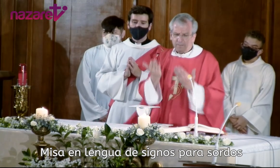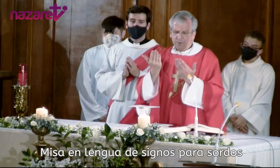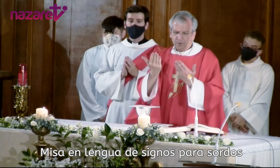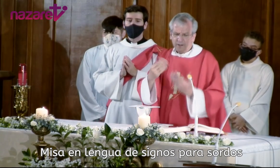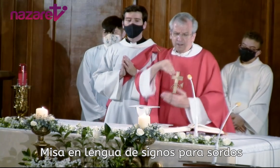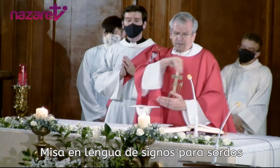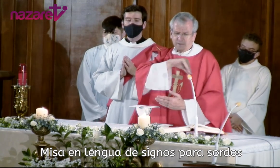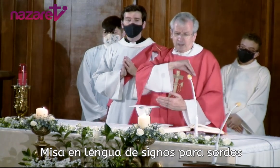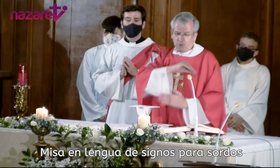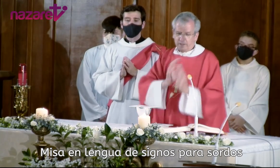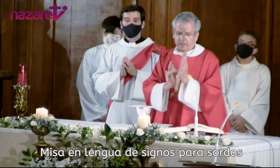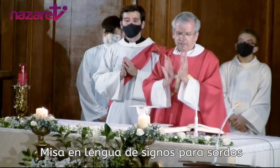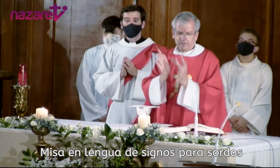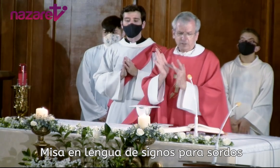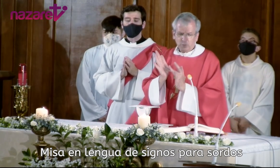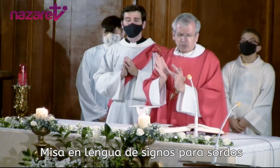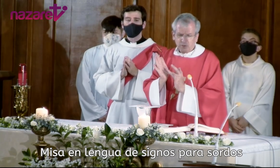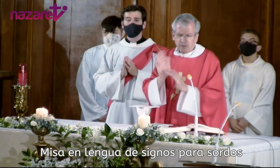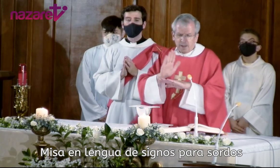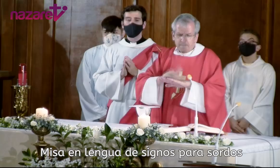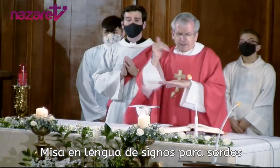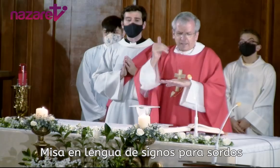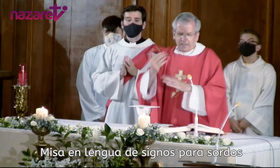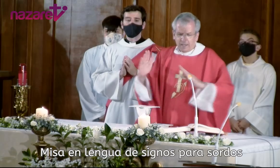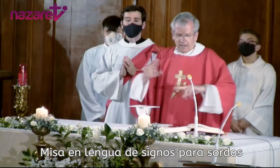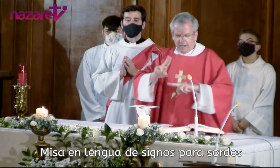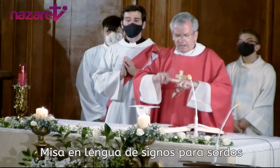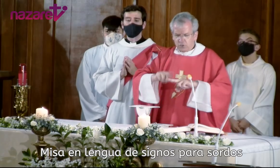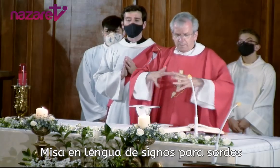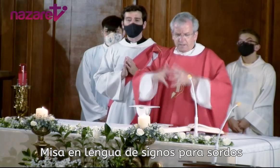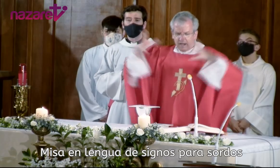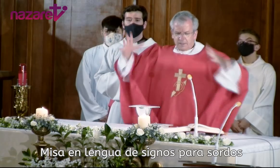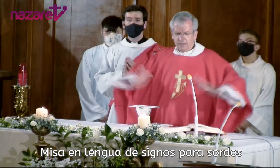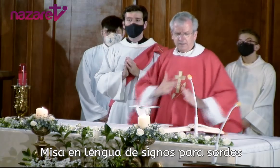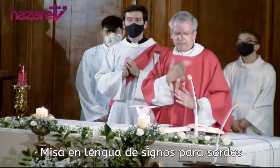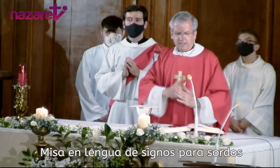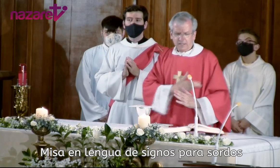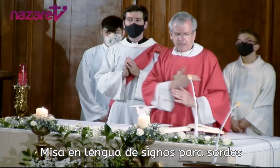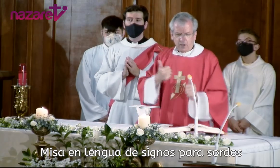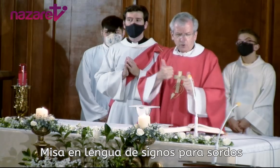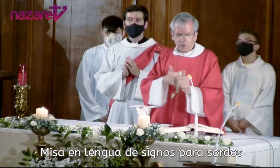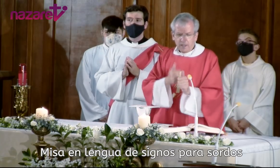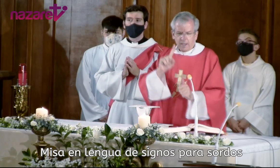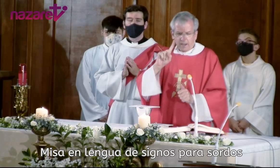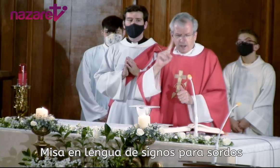salvador de la muerte de tu Hijo, para que en la solemnidad de Santiago, el